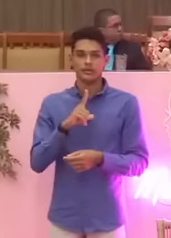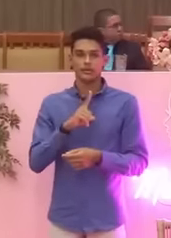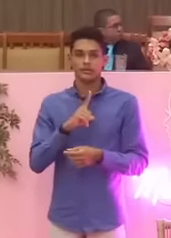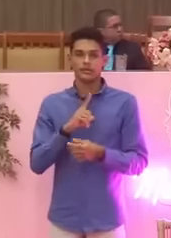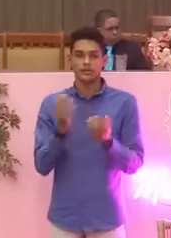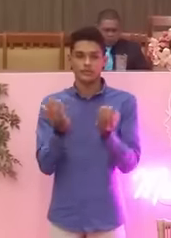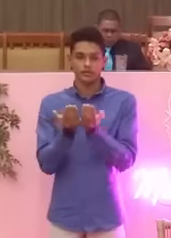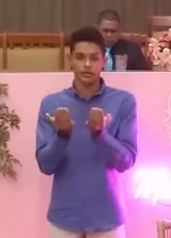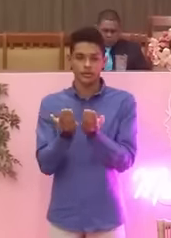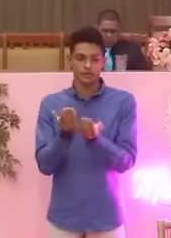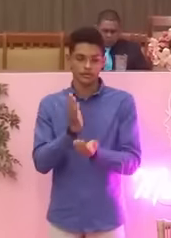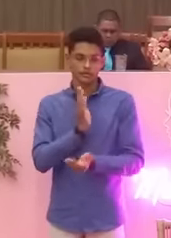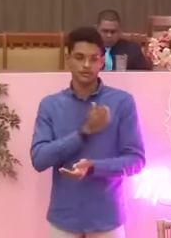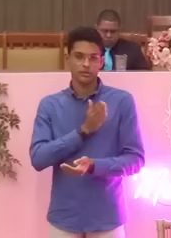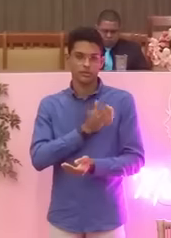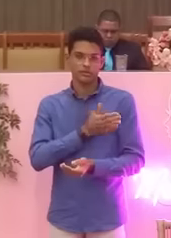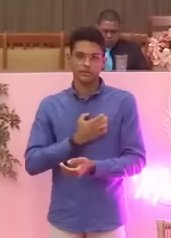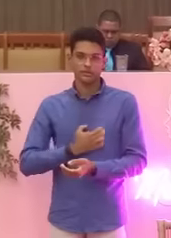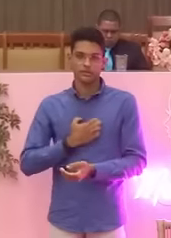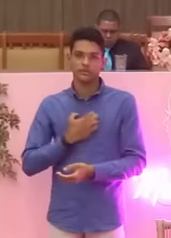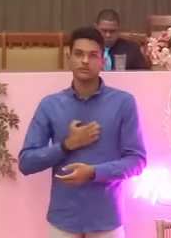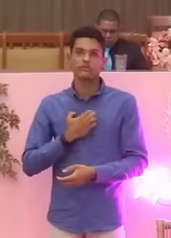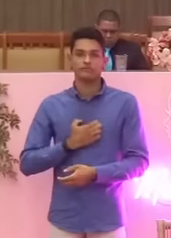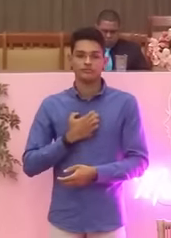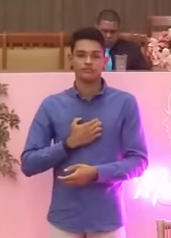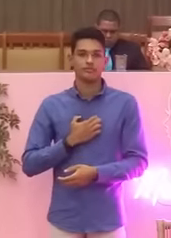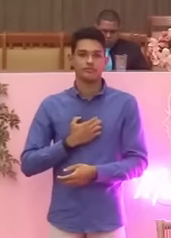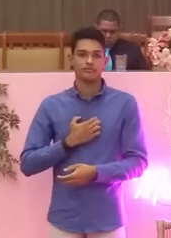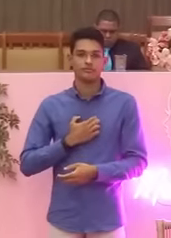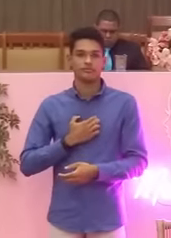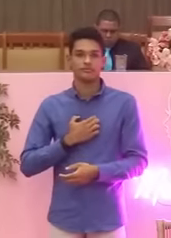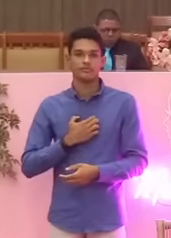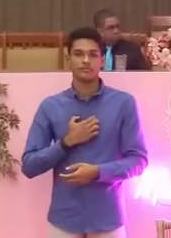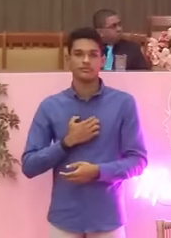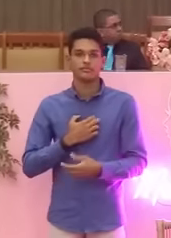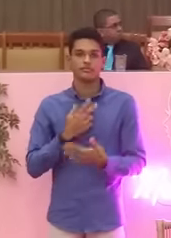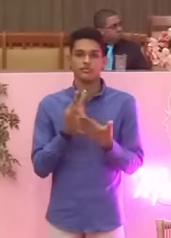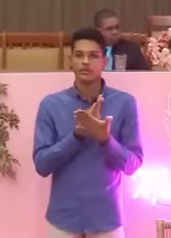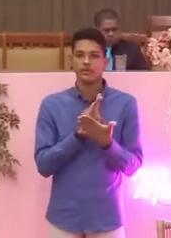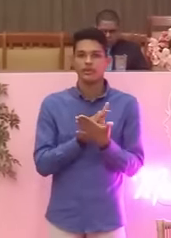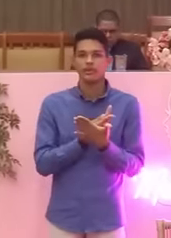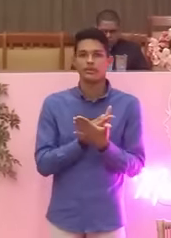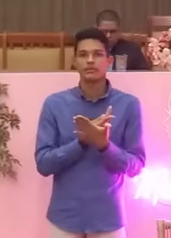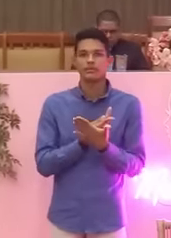dele é amargo é miserável ele diz assim eu quero que ele se lasque